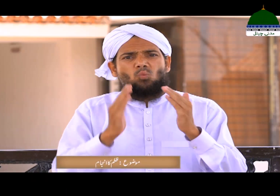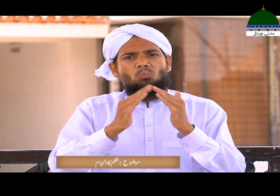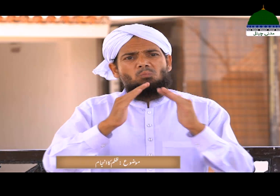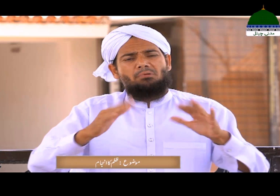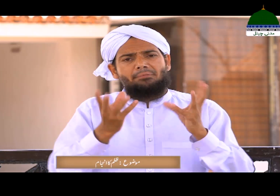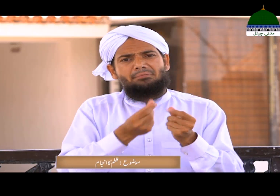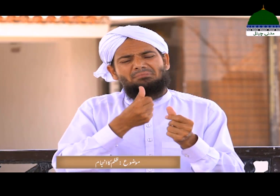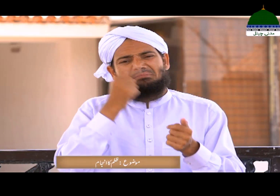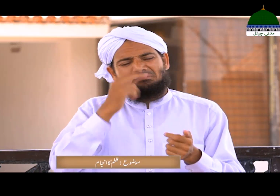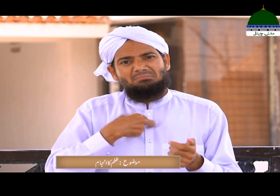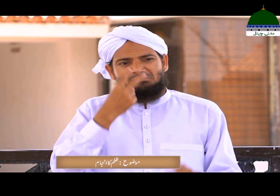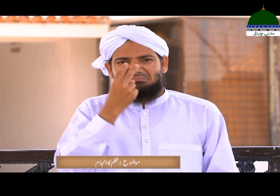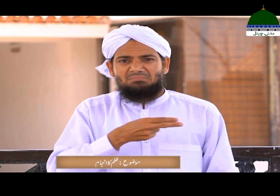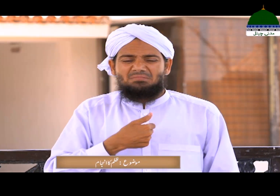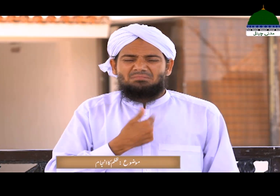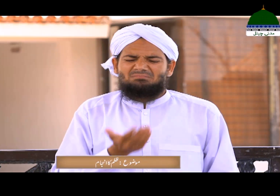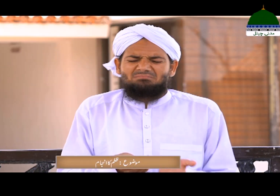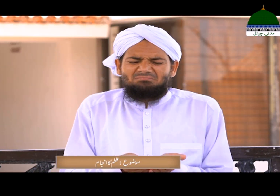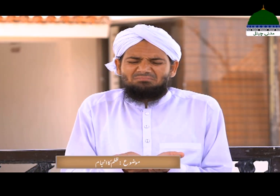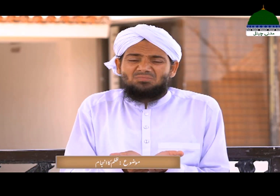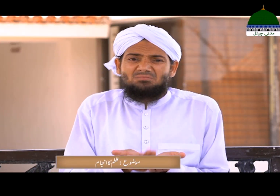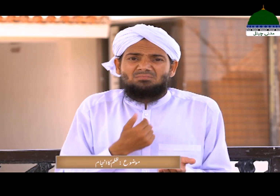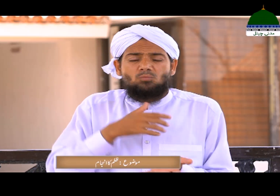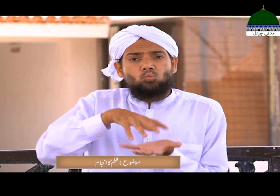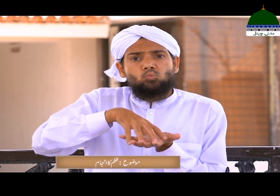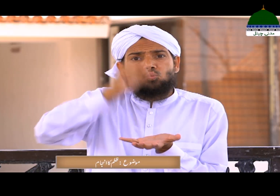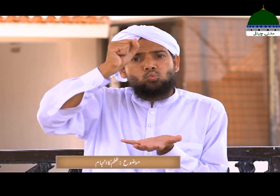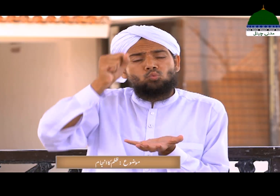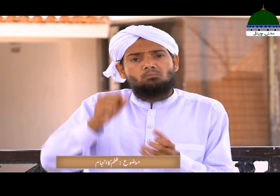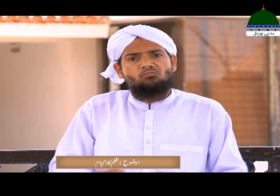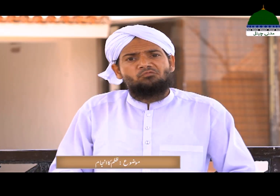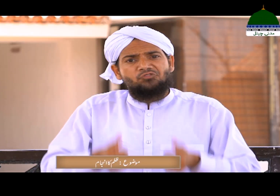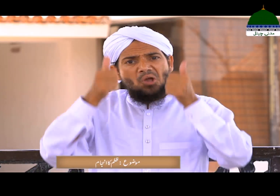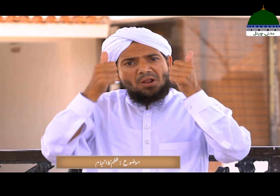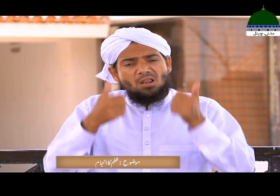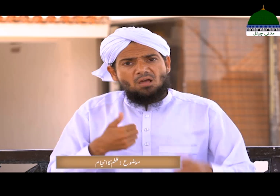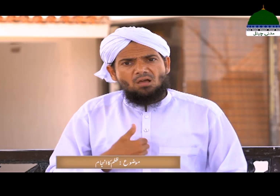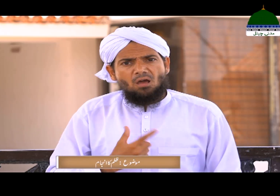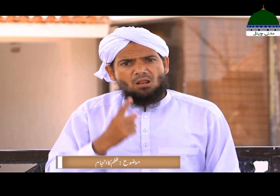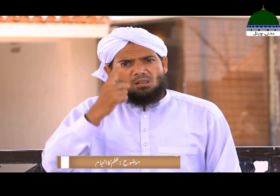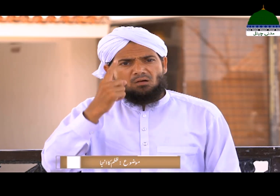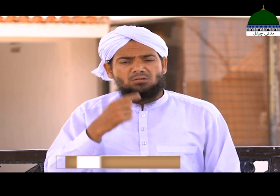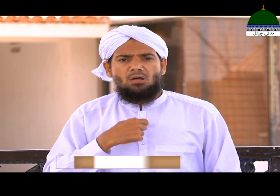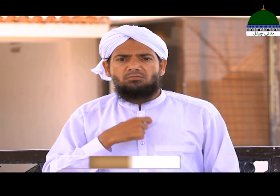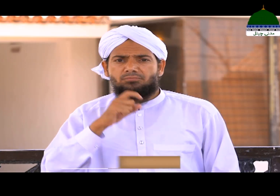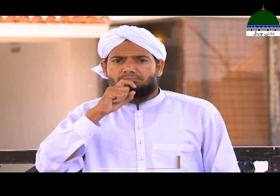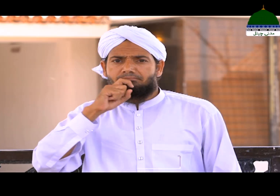پاک کی بارگاہ میں اس بڑھیا کی آہو زاری اور دعا مقبول ہوئی۔ اللہ پاک نے حضرت